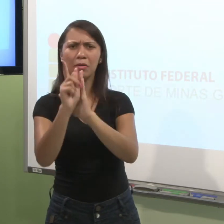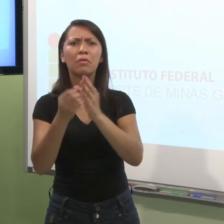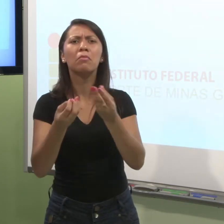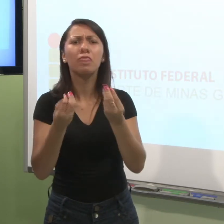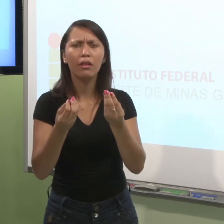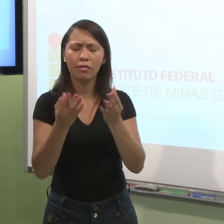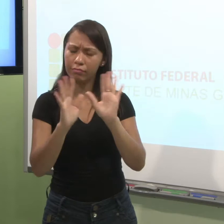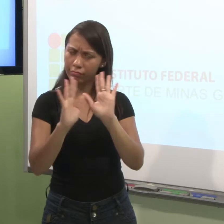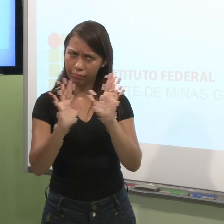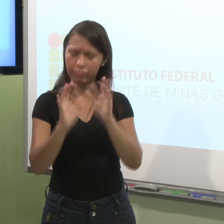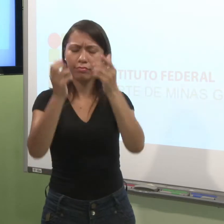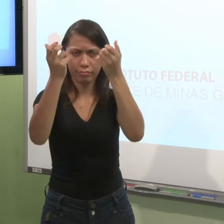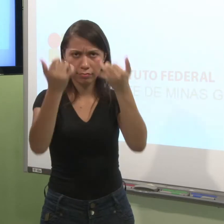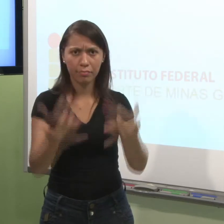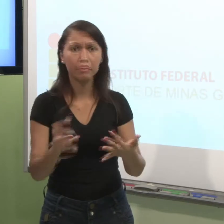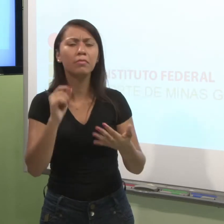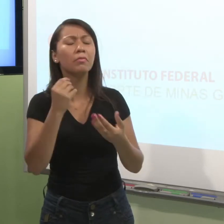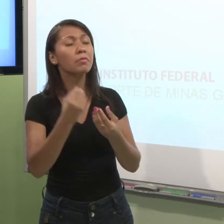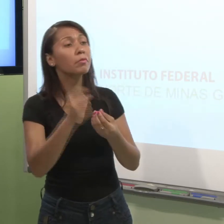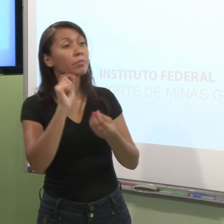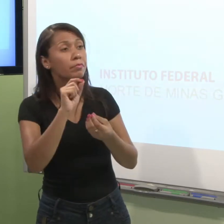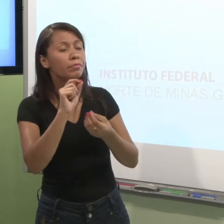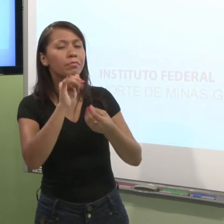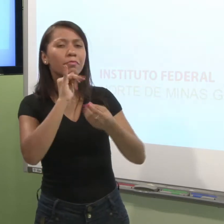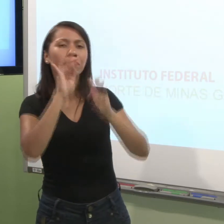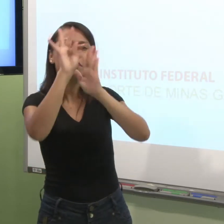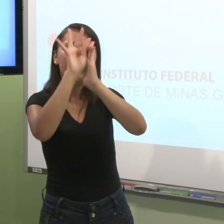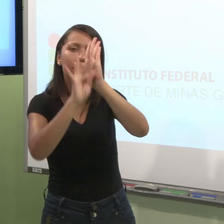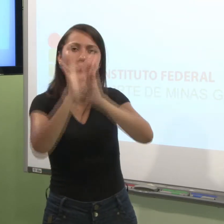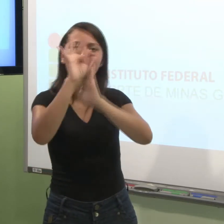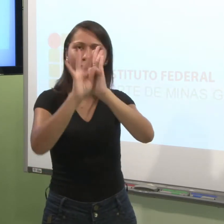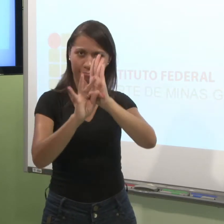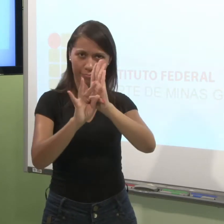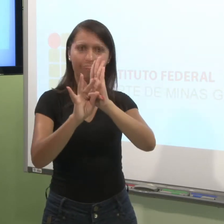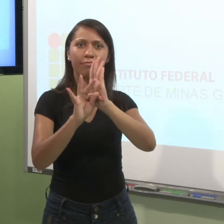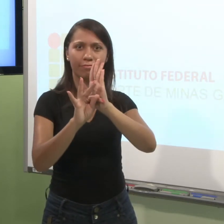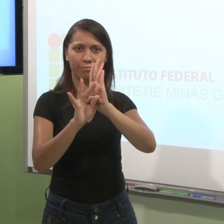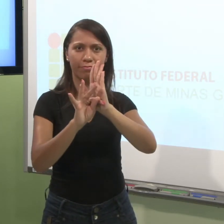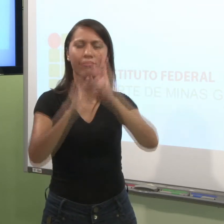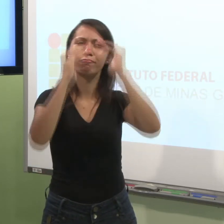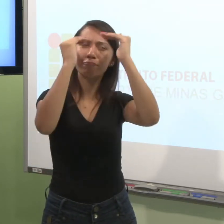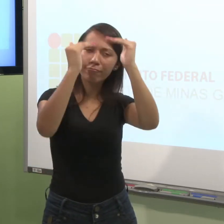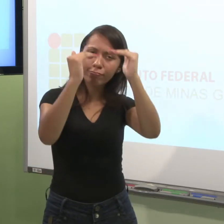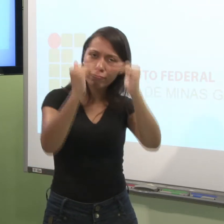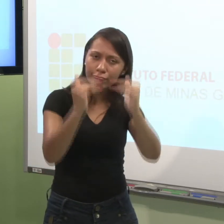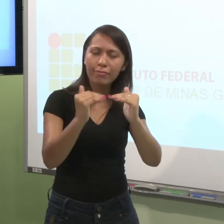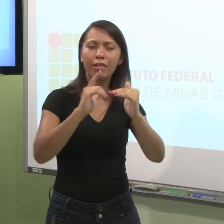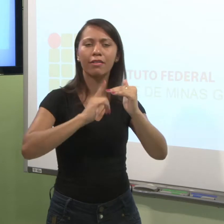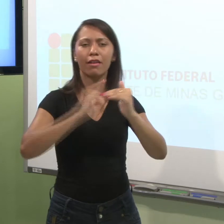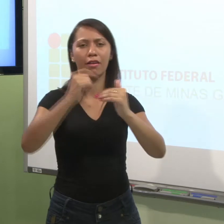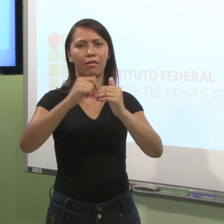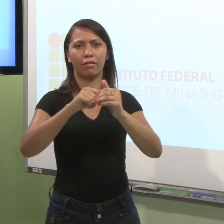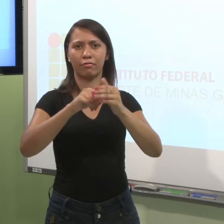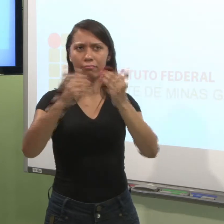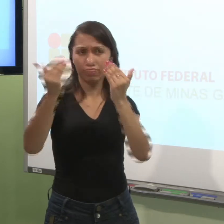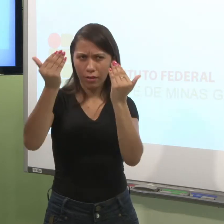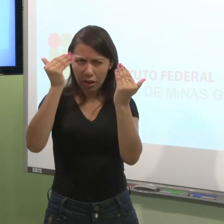lá. Esse recurso permite que o texto existente no documento seja analisado segundo as regras de